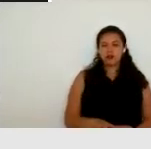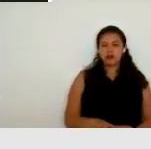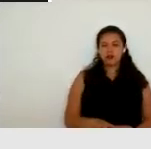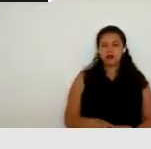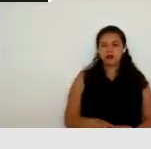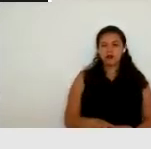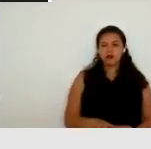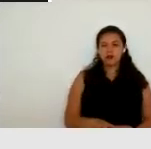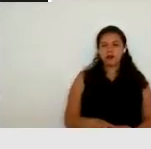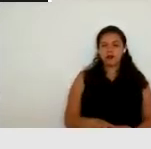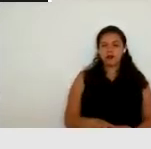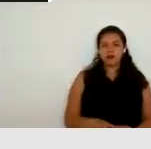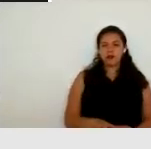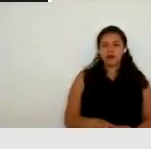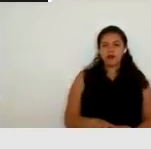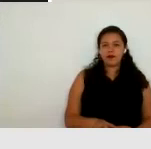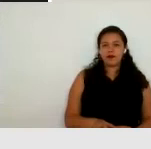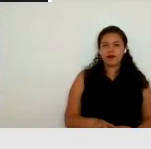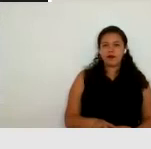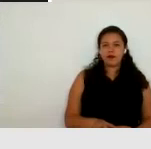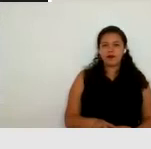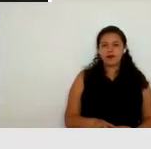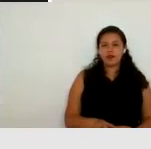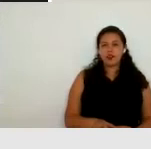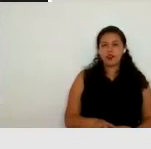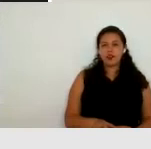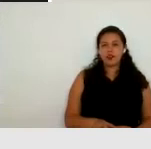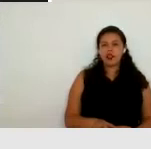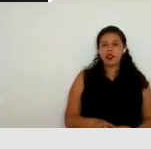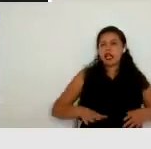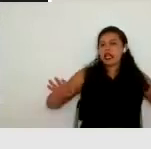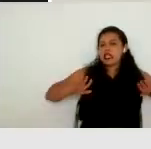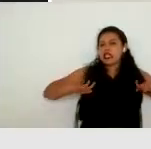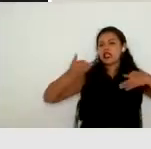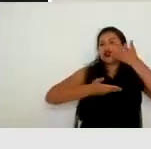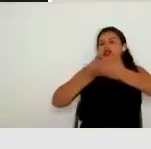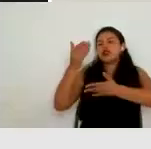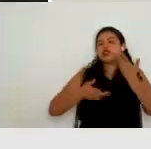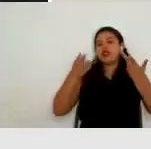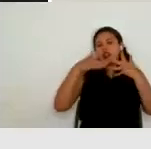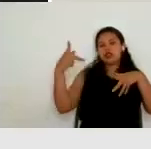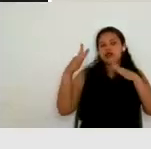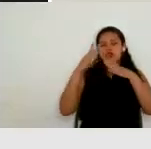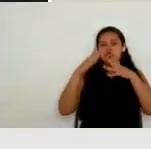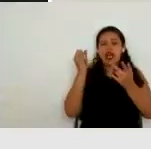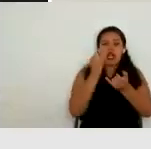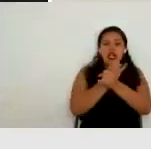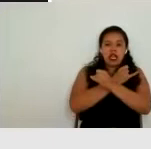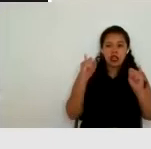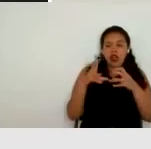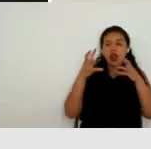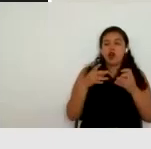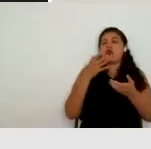las características de los servicios de la vivienda son independientes o compartidos el número de personas por